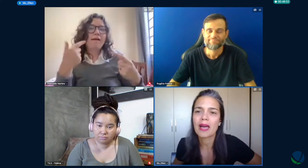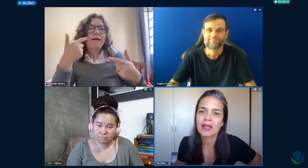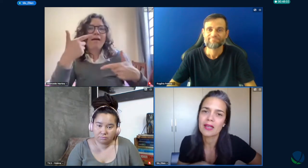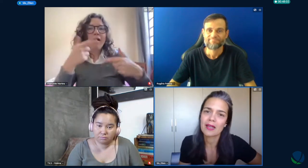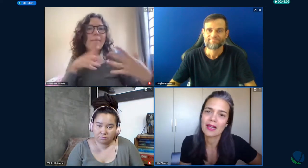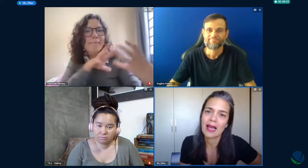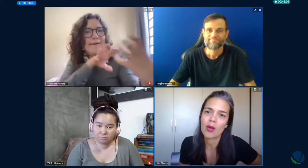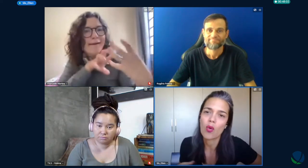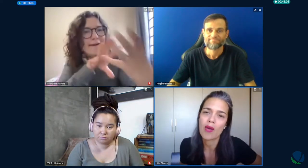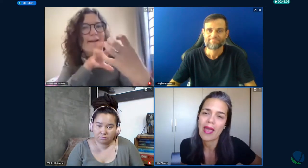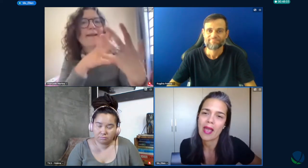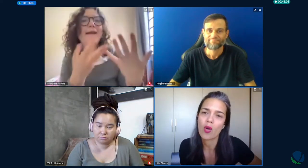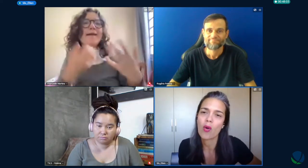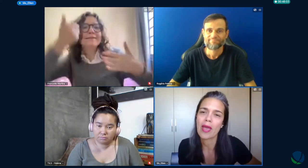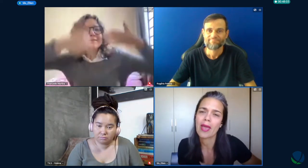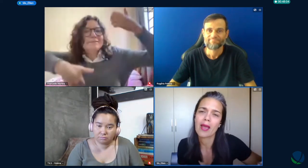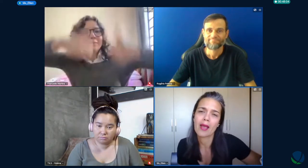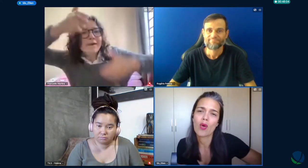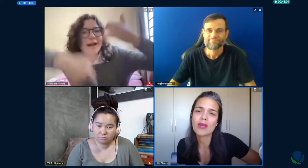ilimitado para